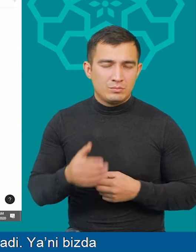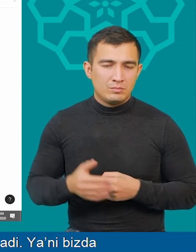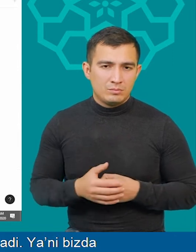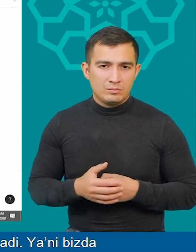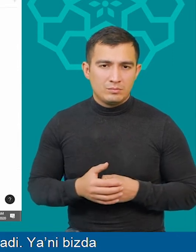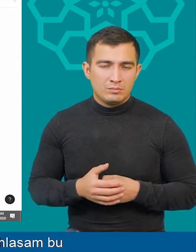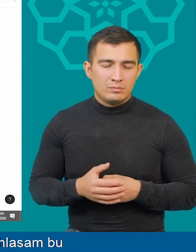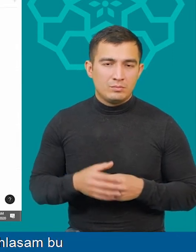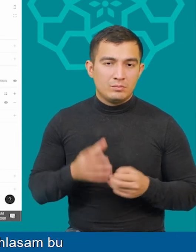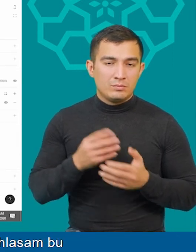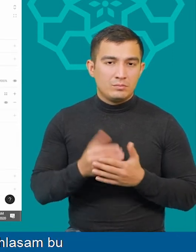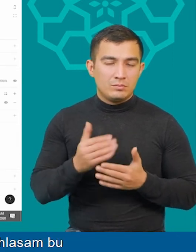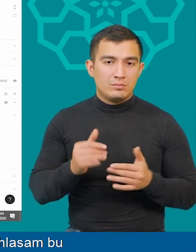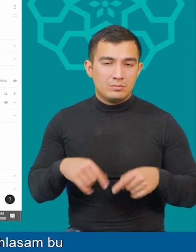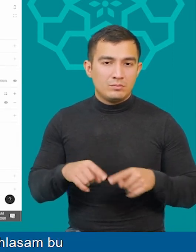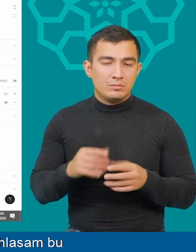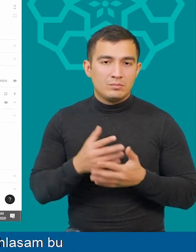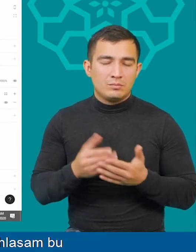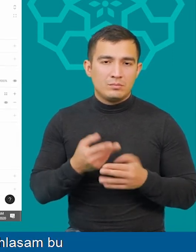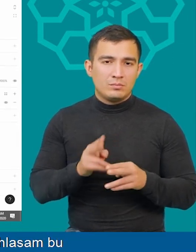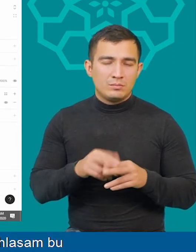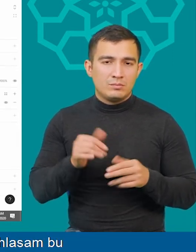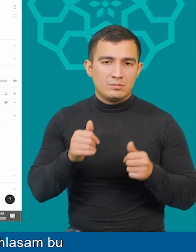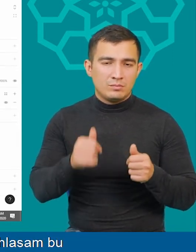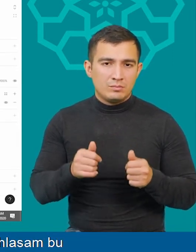Ya'ni bizda bu nima